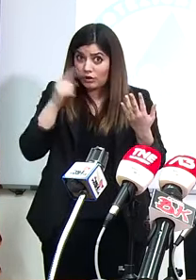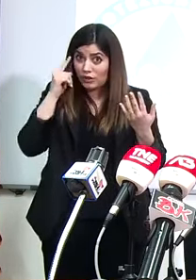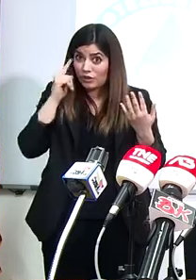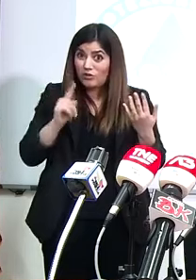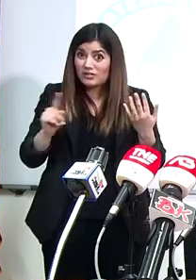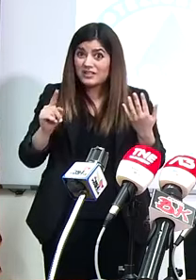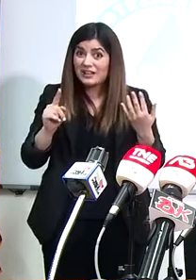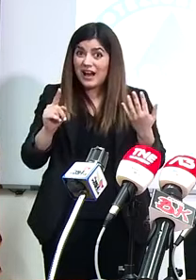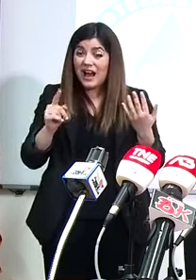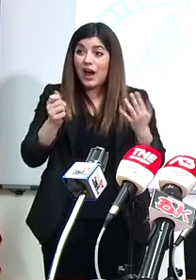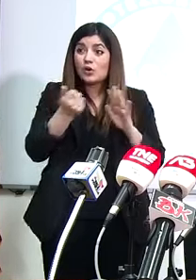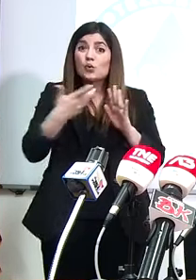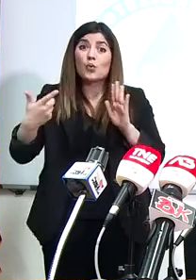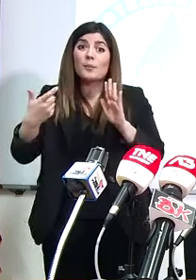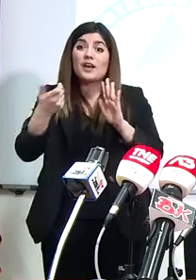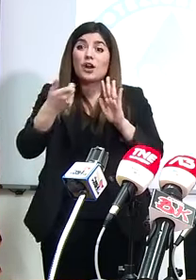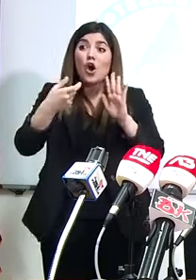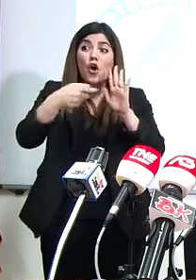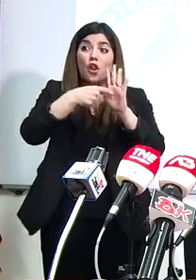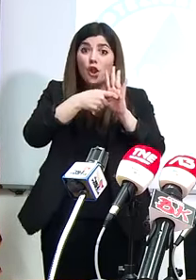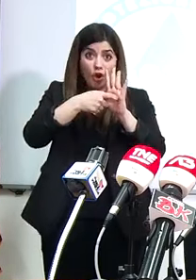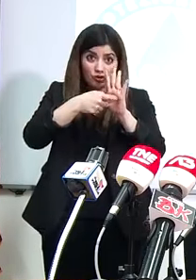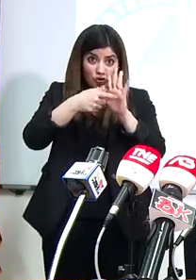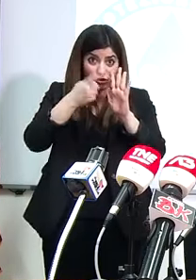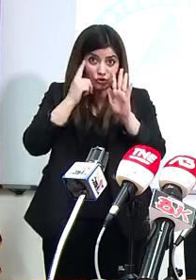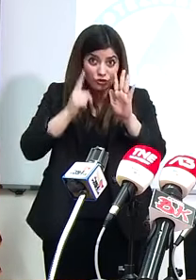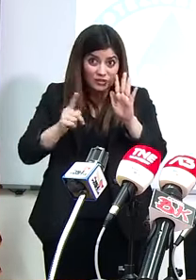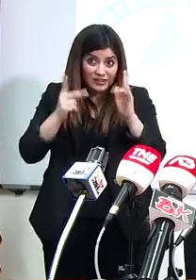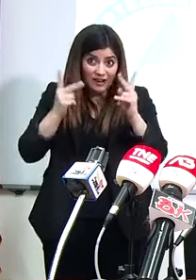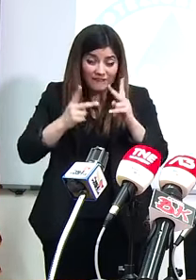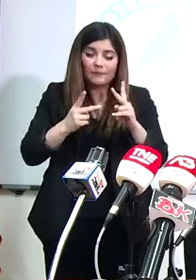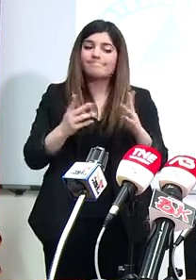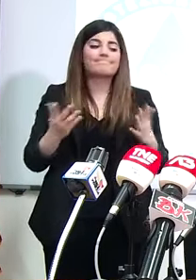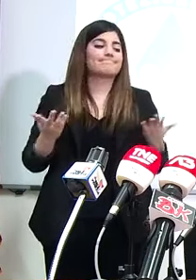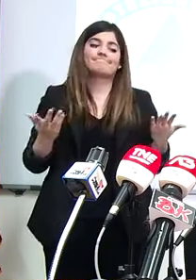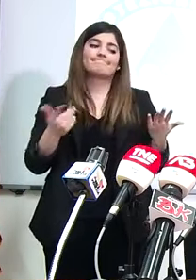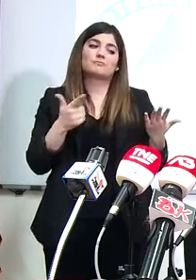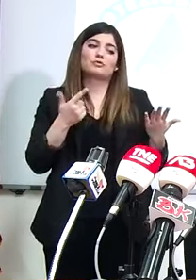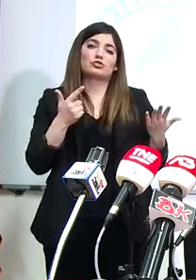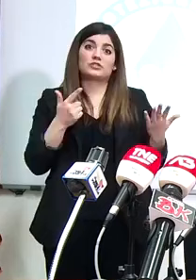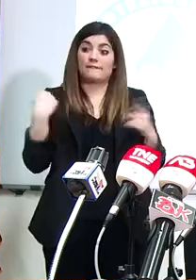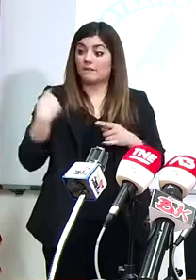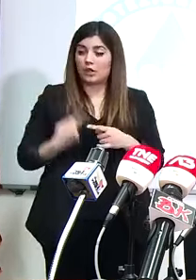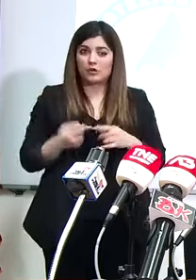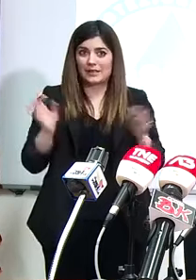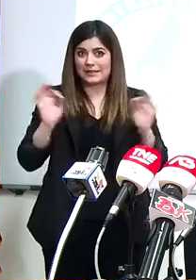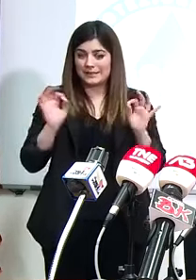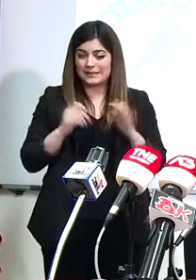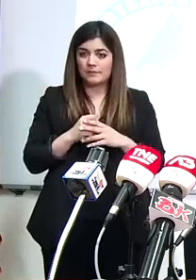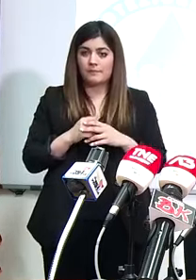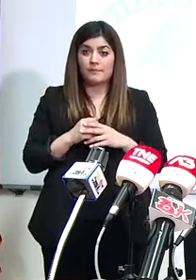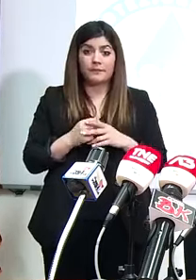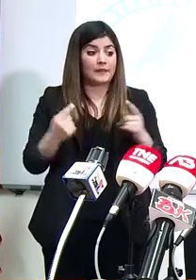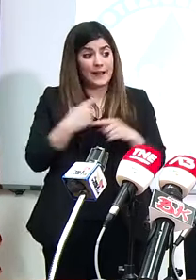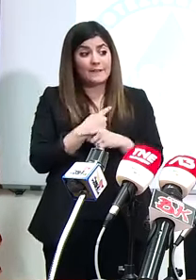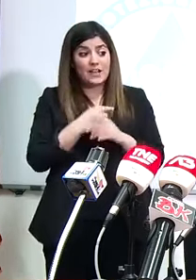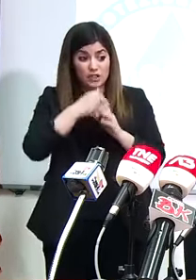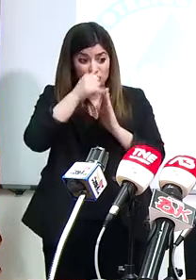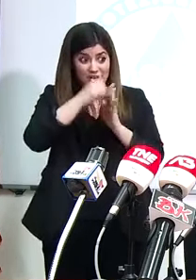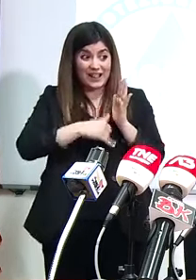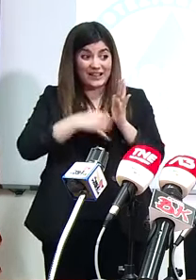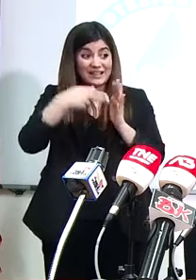meno se lo sono io ti stava dicendo no non lo so martino non lo so la lettera invece crea che su di scrivere i nas il